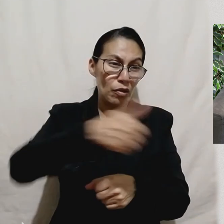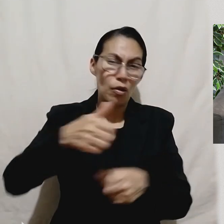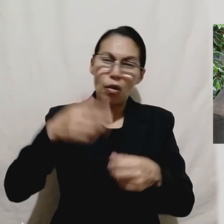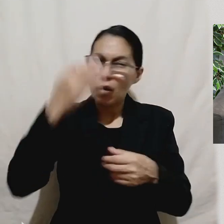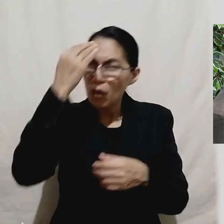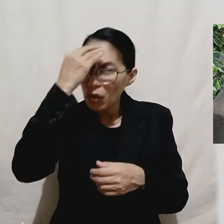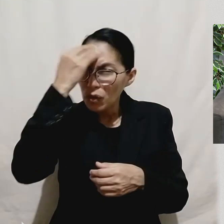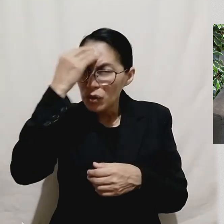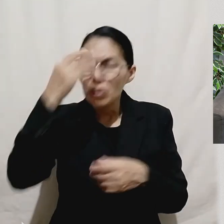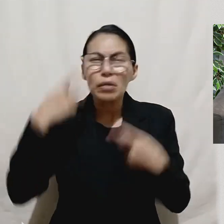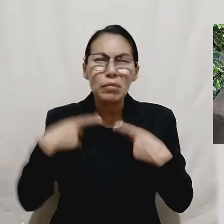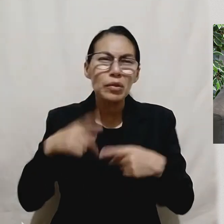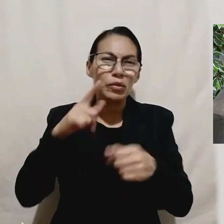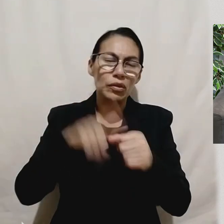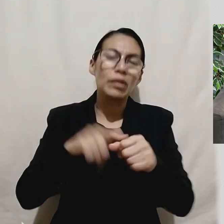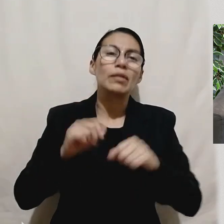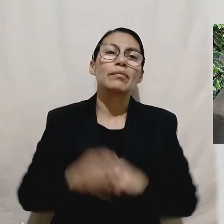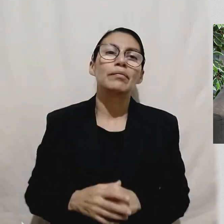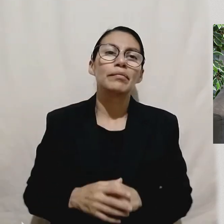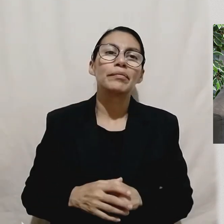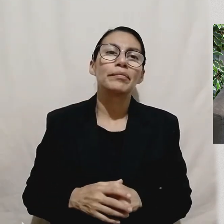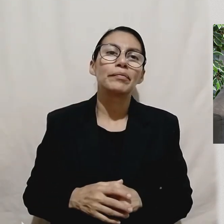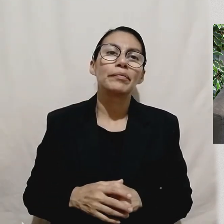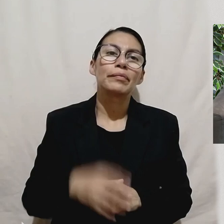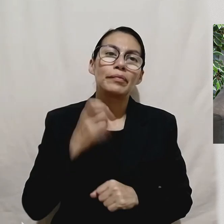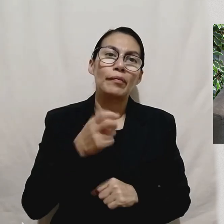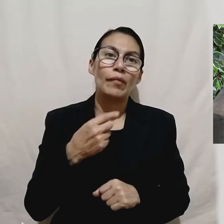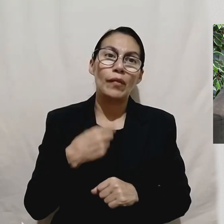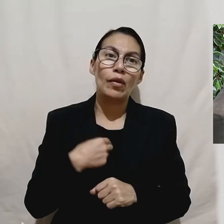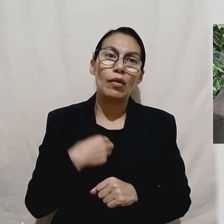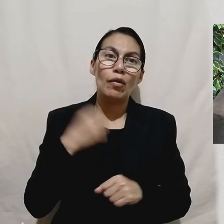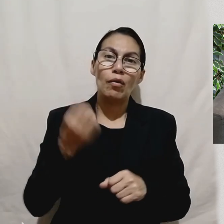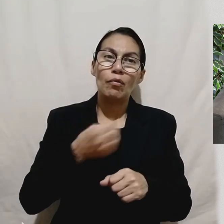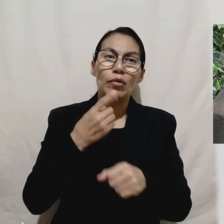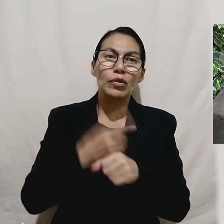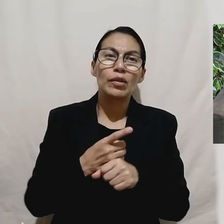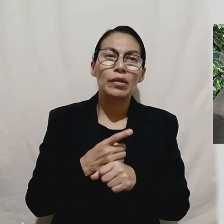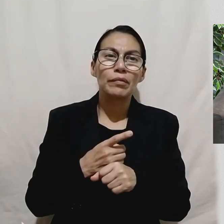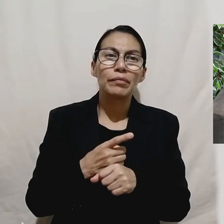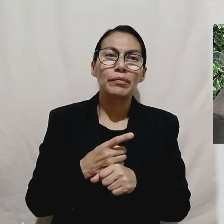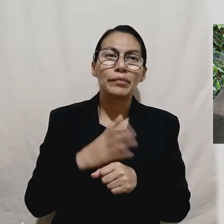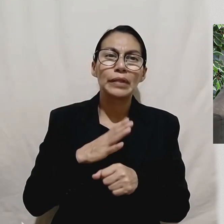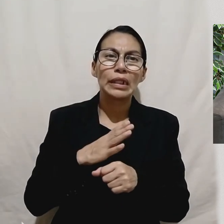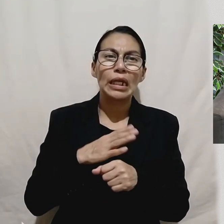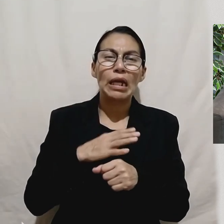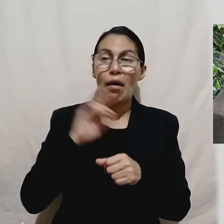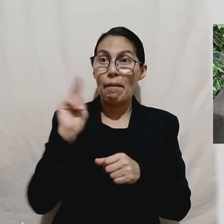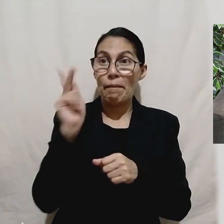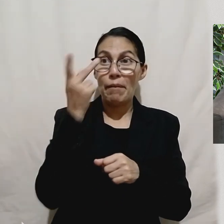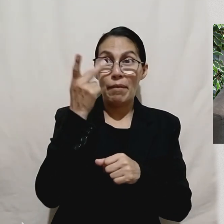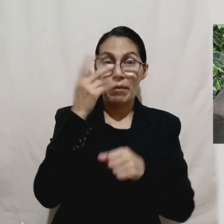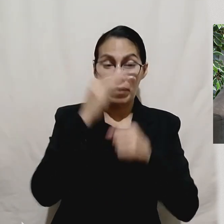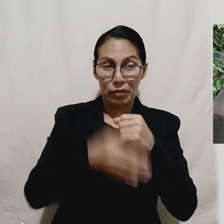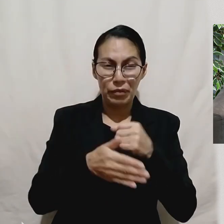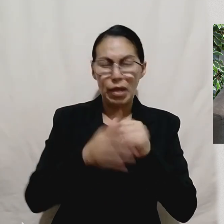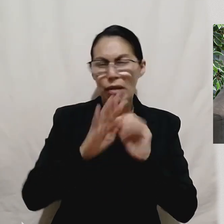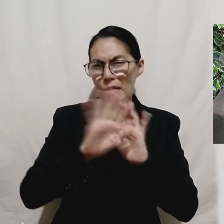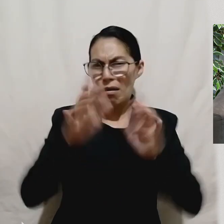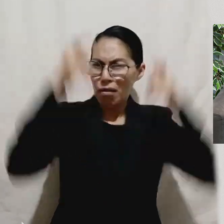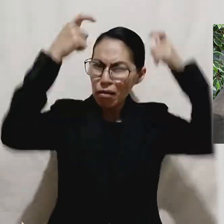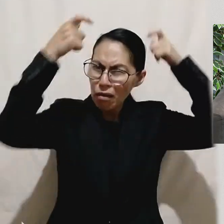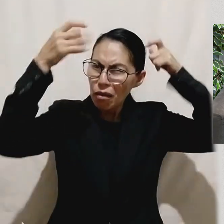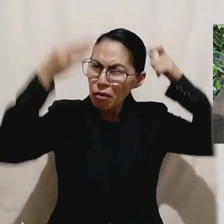de que lo conozcamos personalmente y la oportunidad yo la tuve en la academia a la que fui terminando la Prepa después de